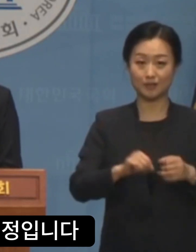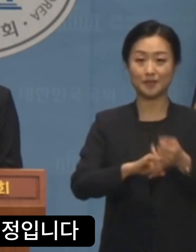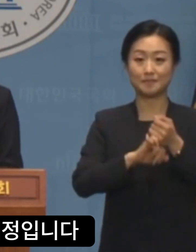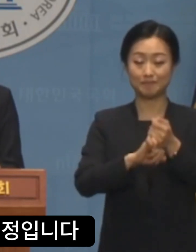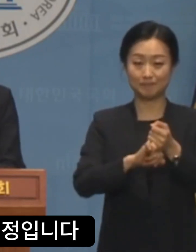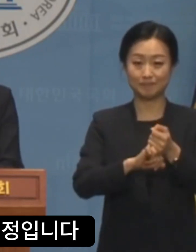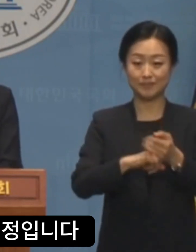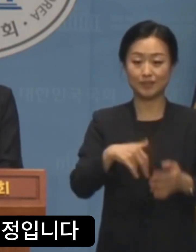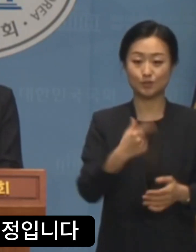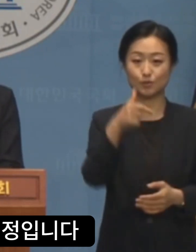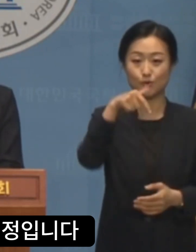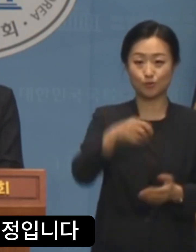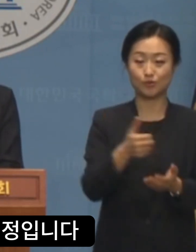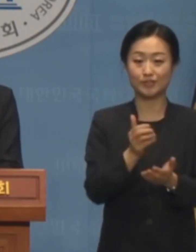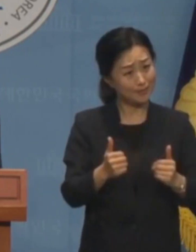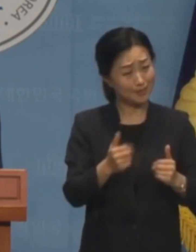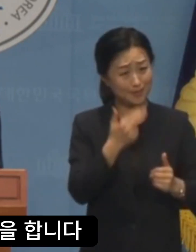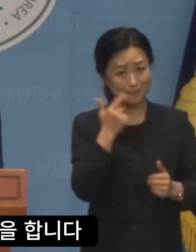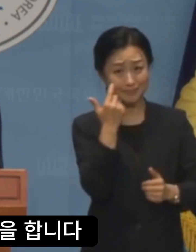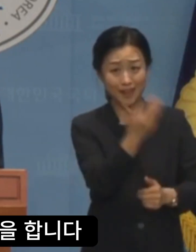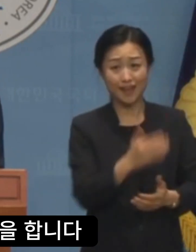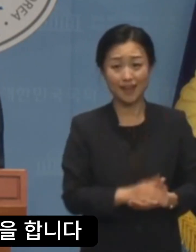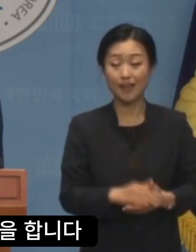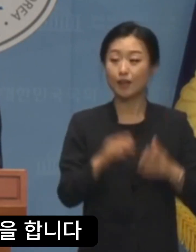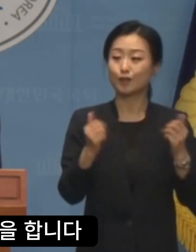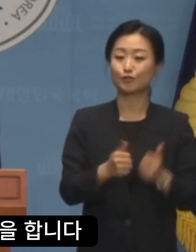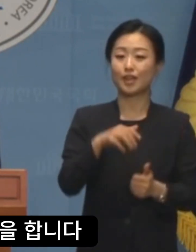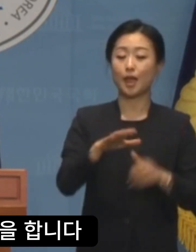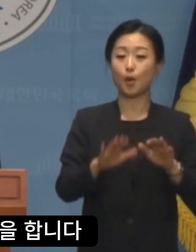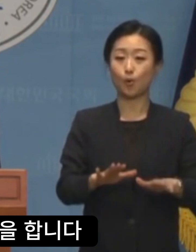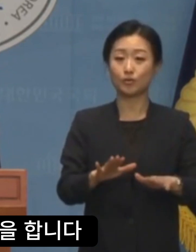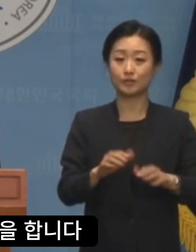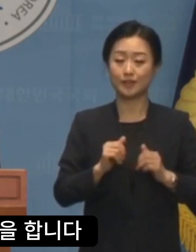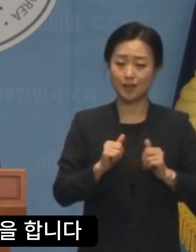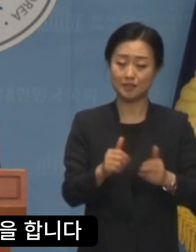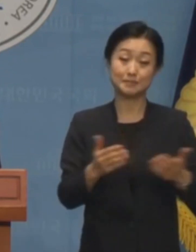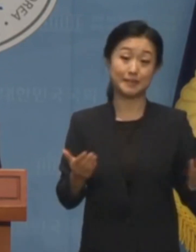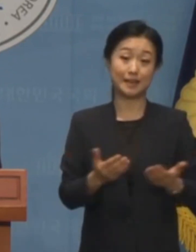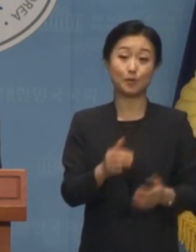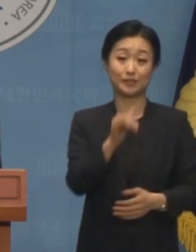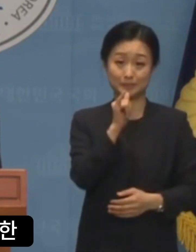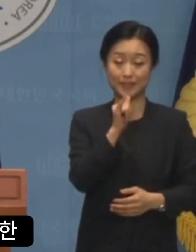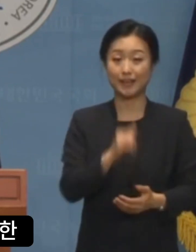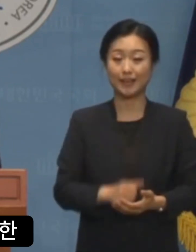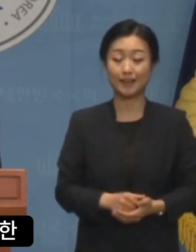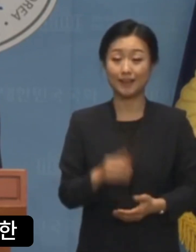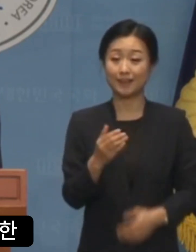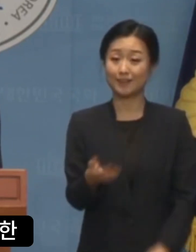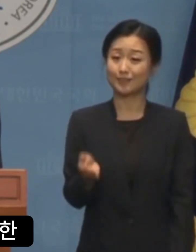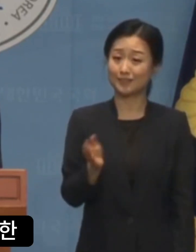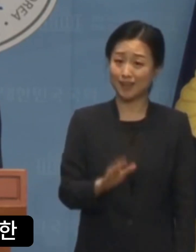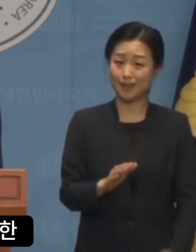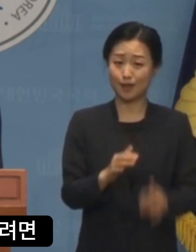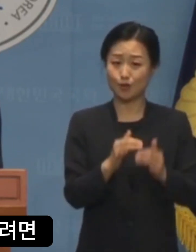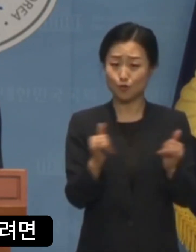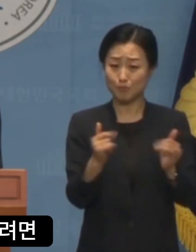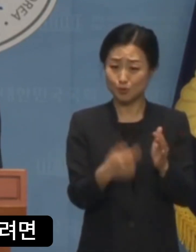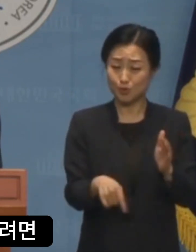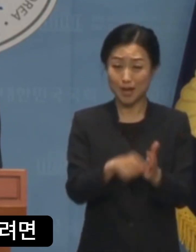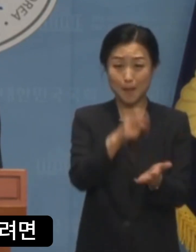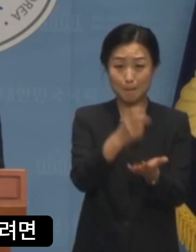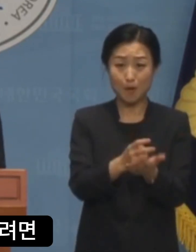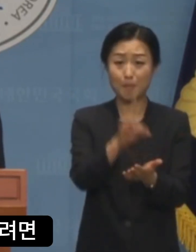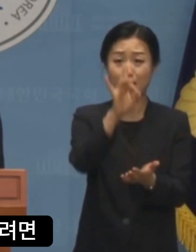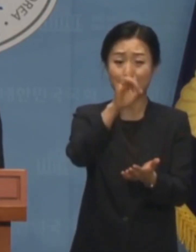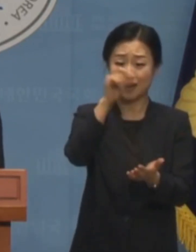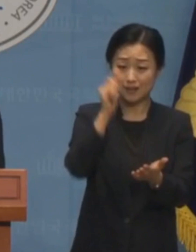조국 혁신당 대변인 강미정입니다. 국회는 오늘도 열심히 일을 합니다. 그런데 국민을 위한 법안